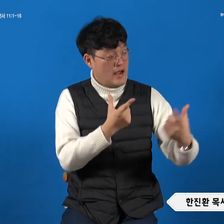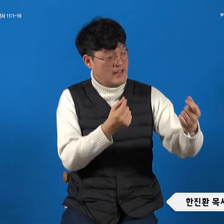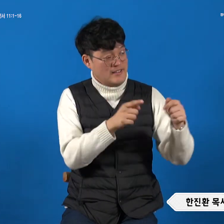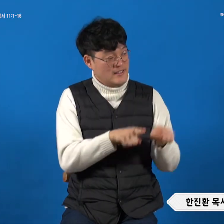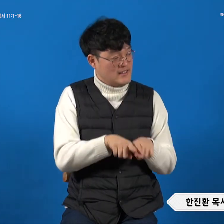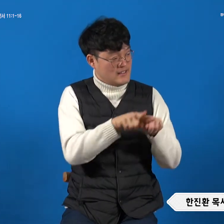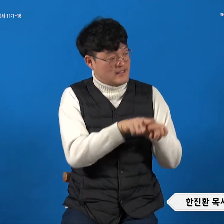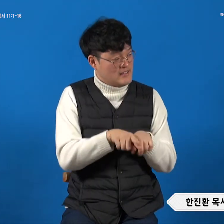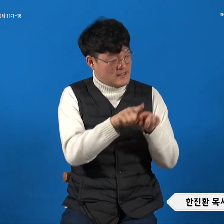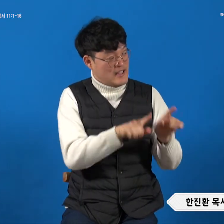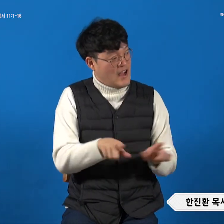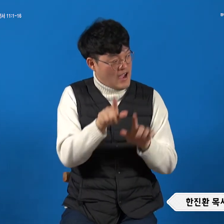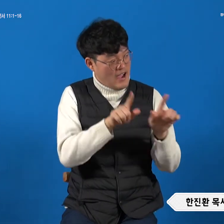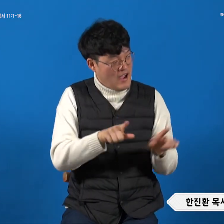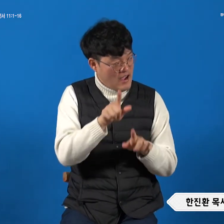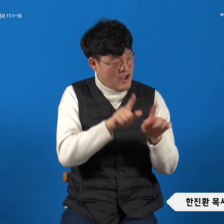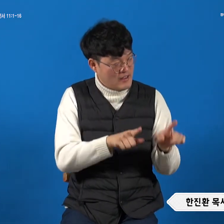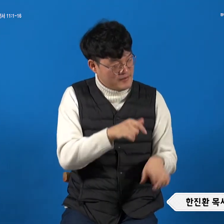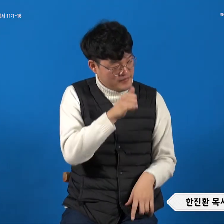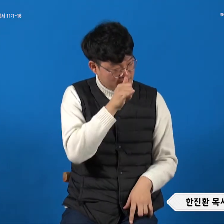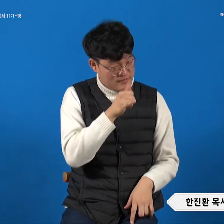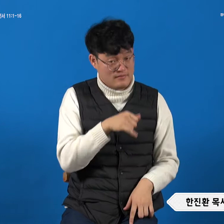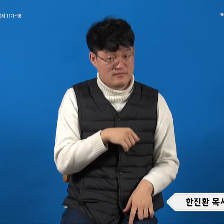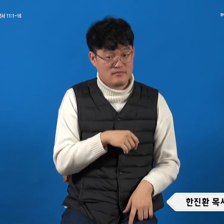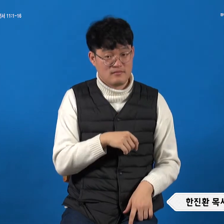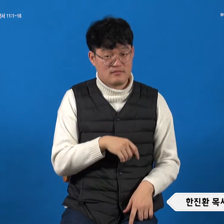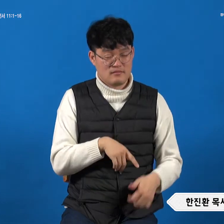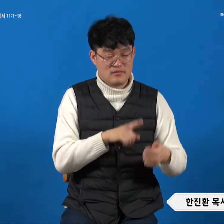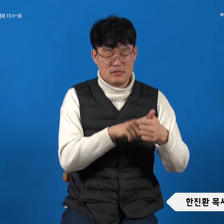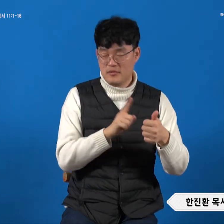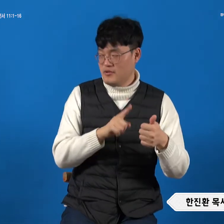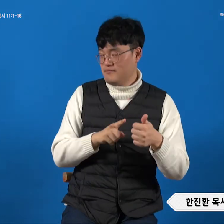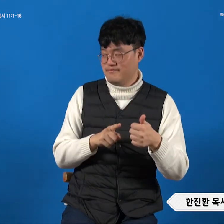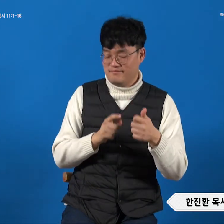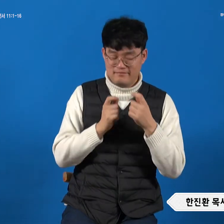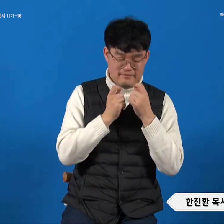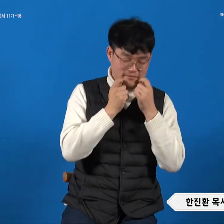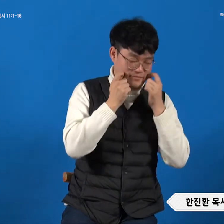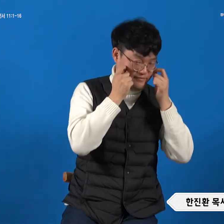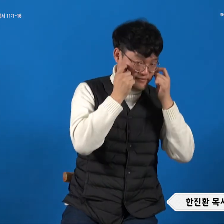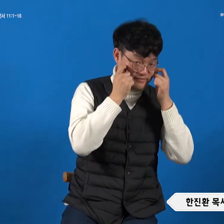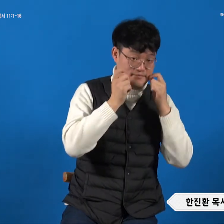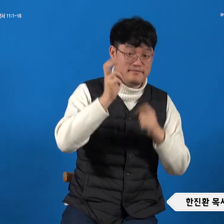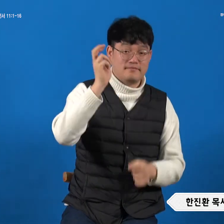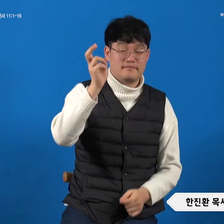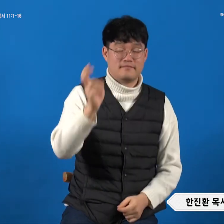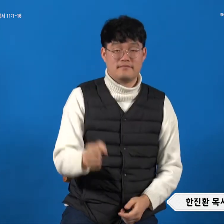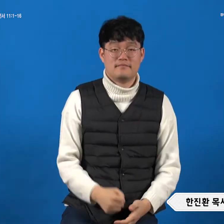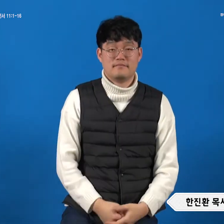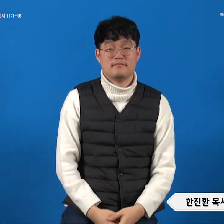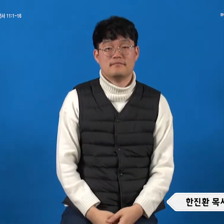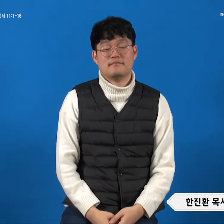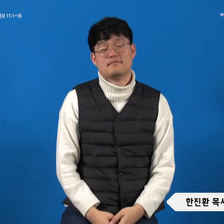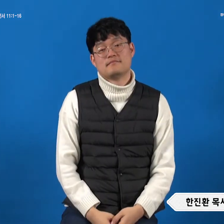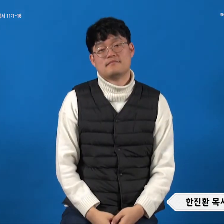당신하고 오래오래 같이 살 수 있잖아. 남편 그냥 입이 막 찢어지겠죠.